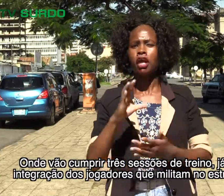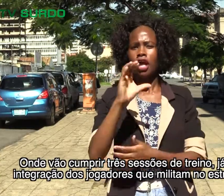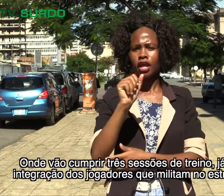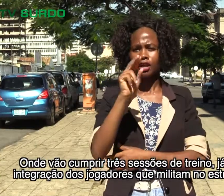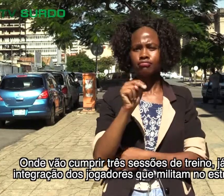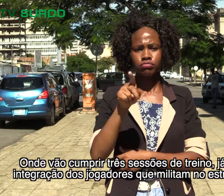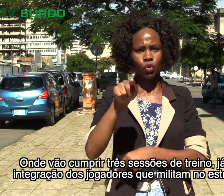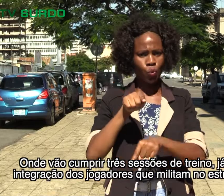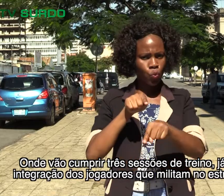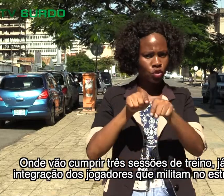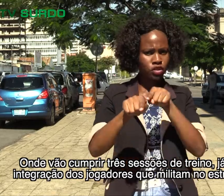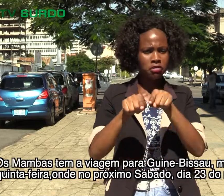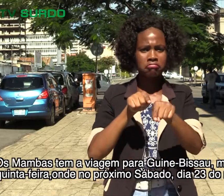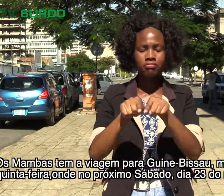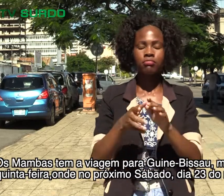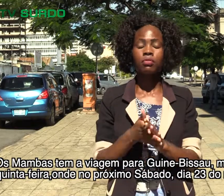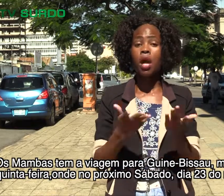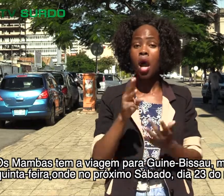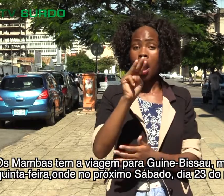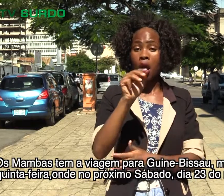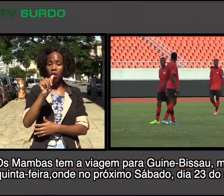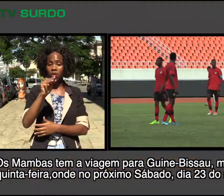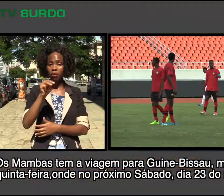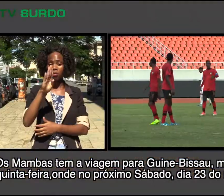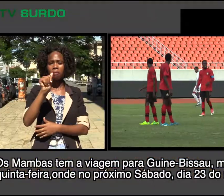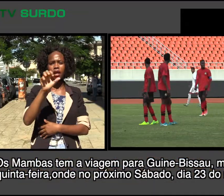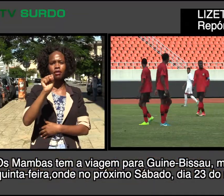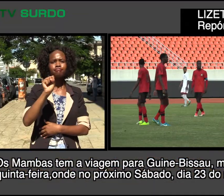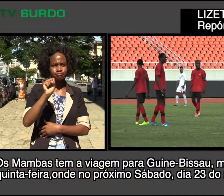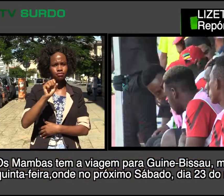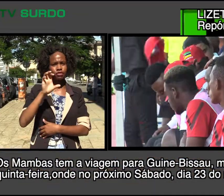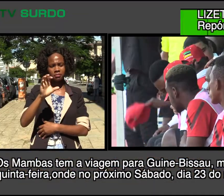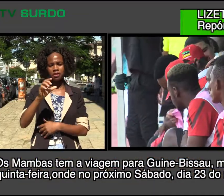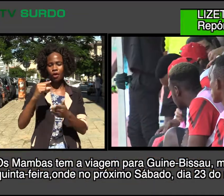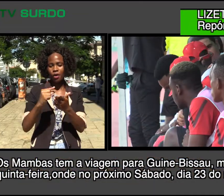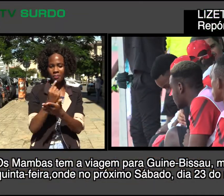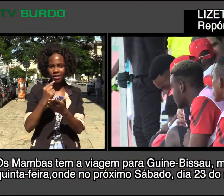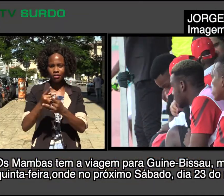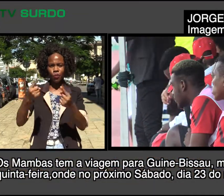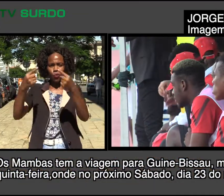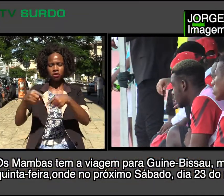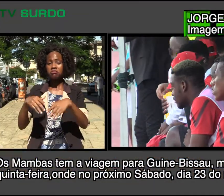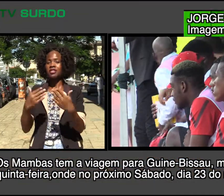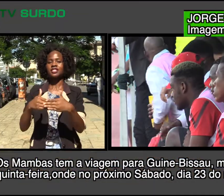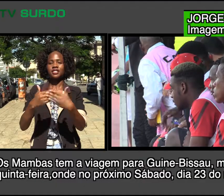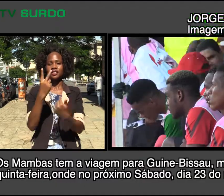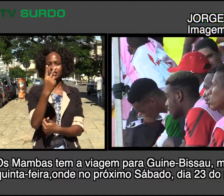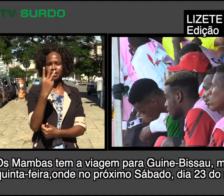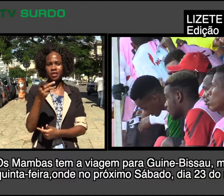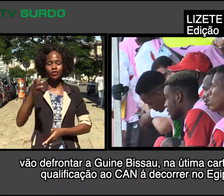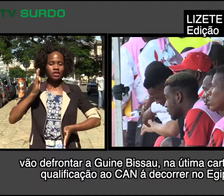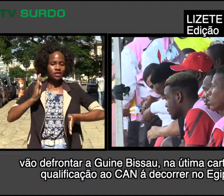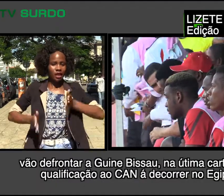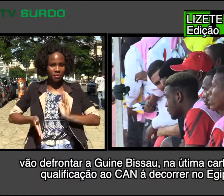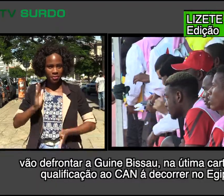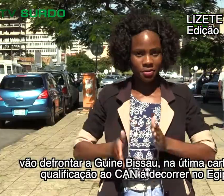jogadores que militam no estrangeiro. Os Mambas têm a viagem para Guiné-Bissau marcada para quinta-feira, onde no próximo sábado dia 23 do mês em curso, vão defrontar